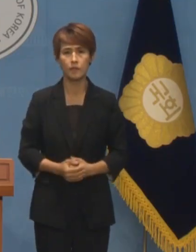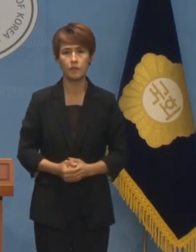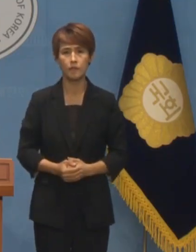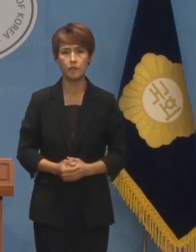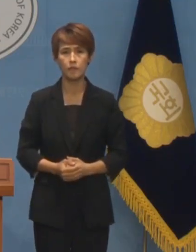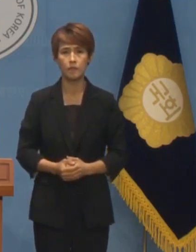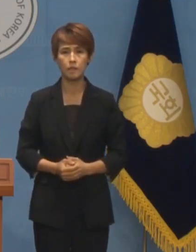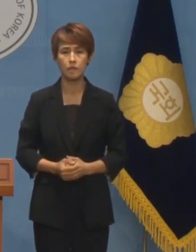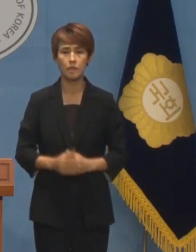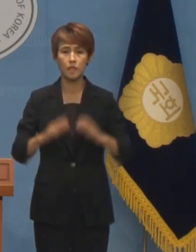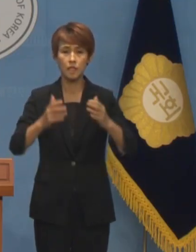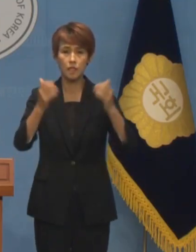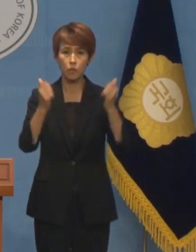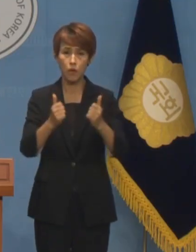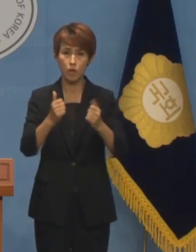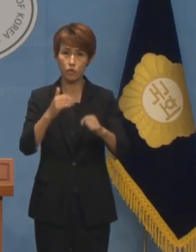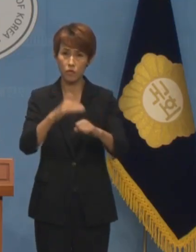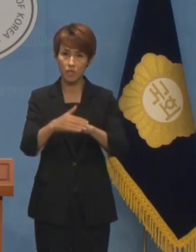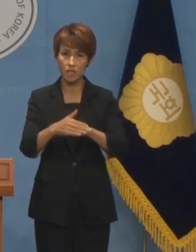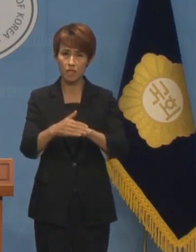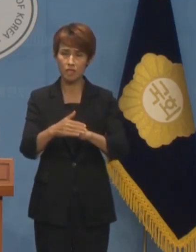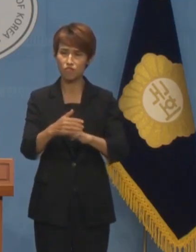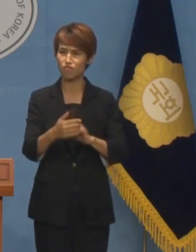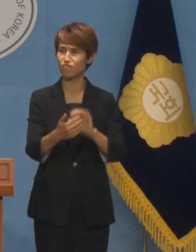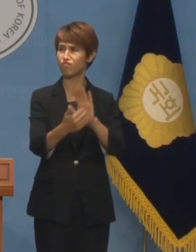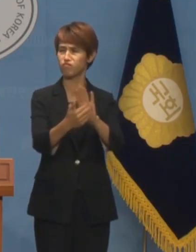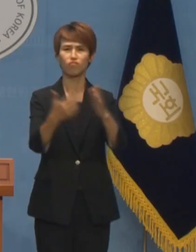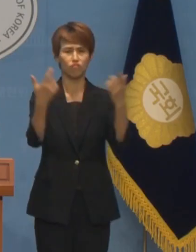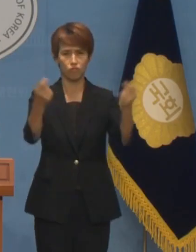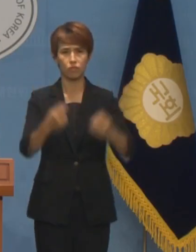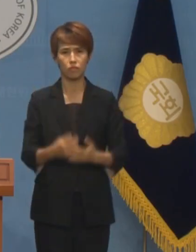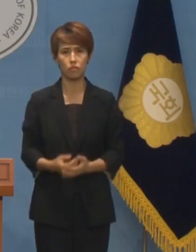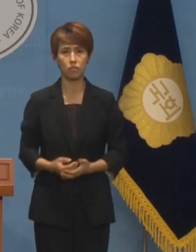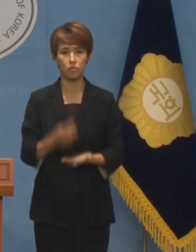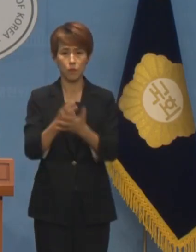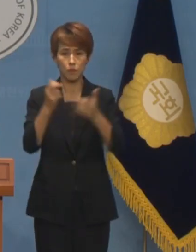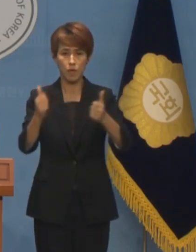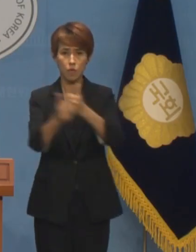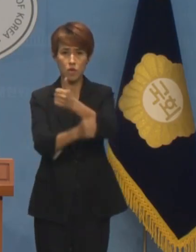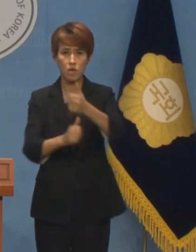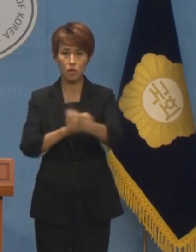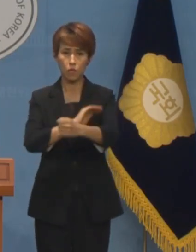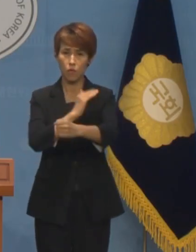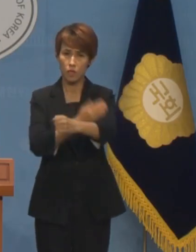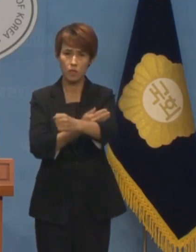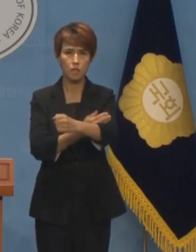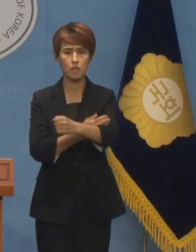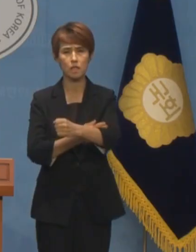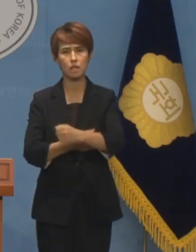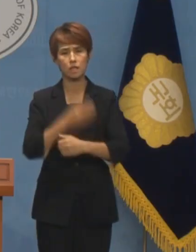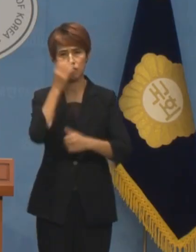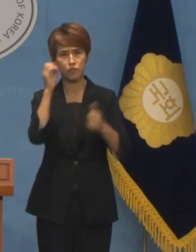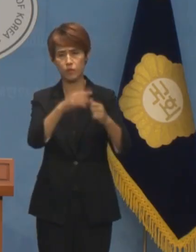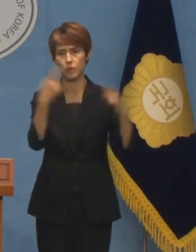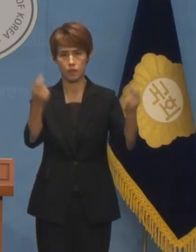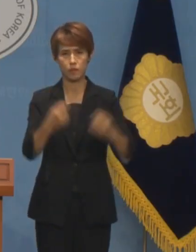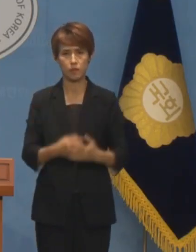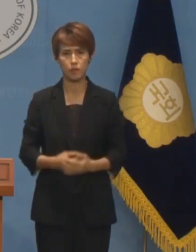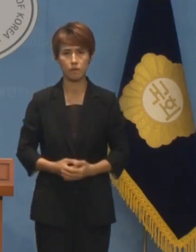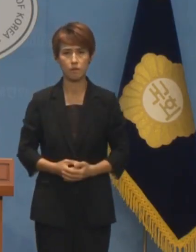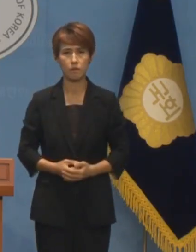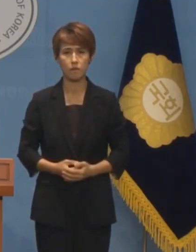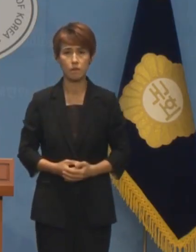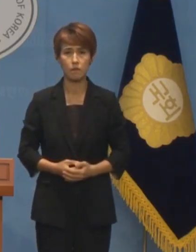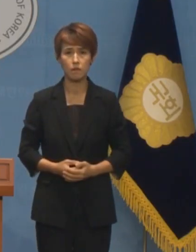의회 주의를 정면으로 부정하는 것으로 법사위의 권위를 스스로 무너뜨리고 있습니다. 시대가 바뀐